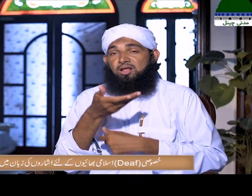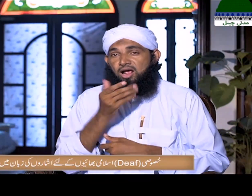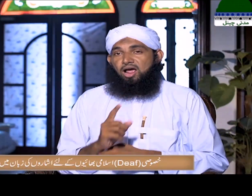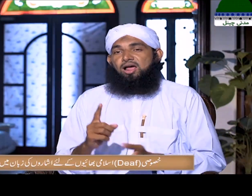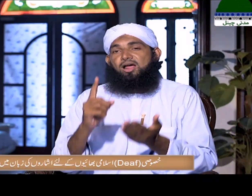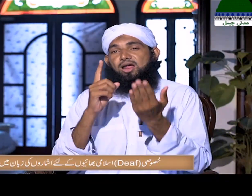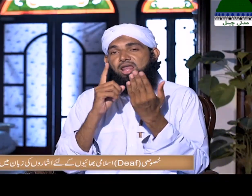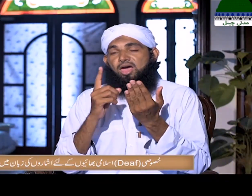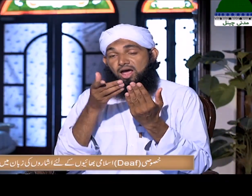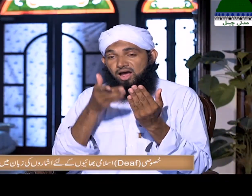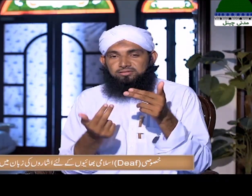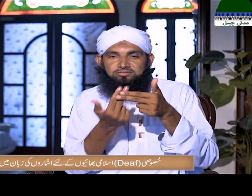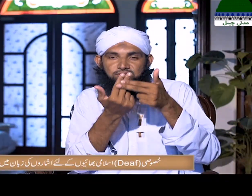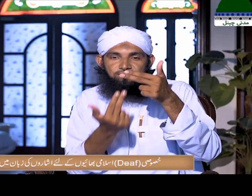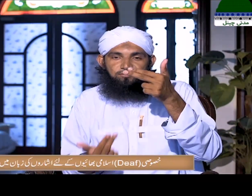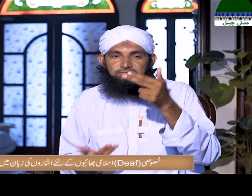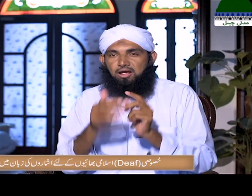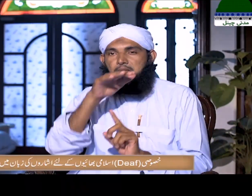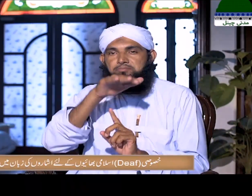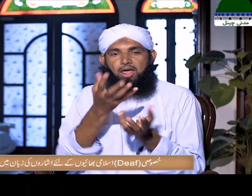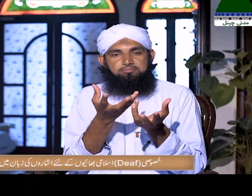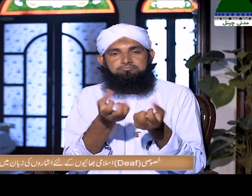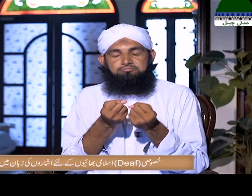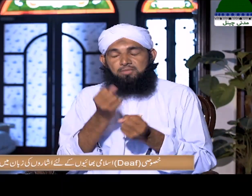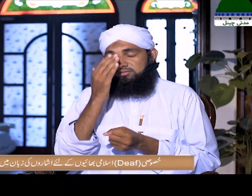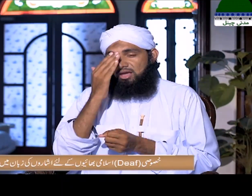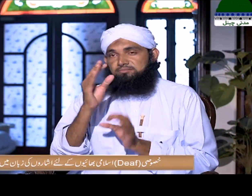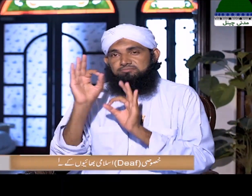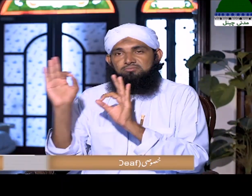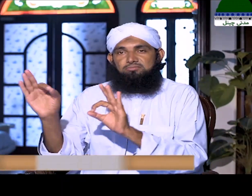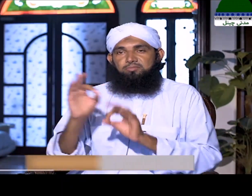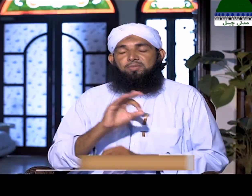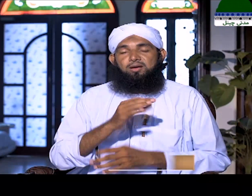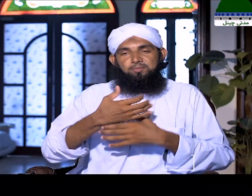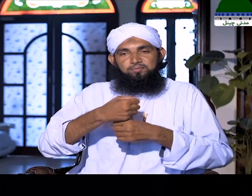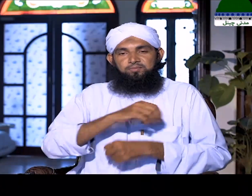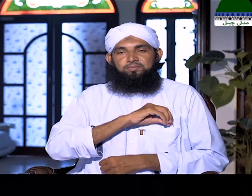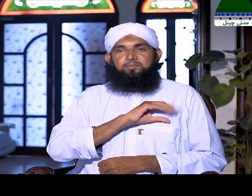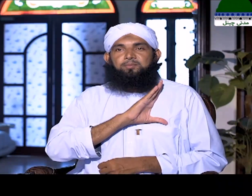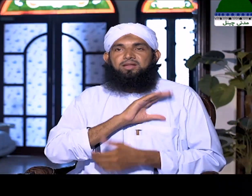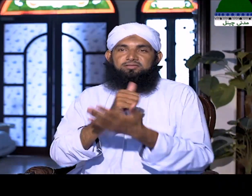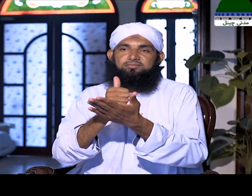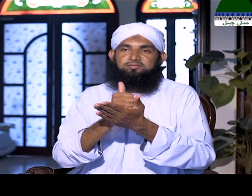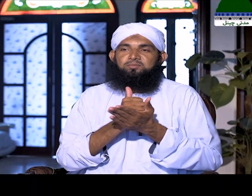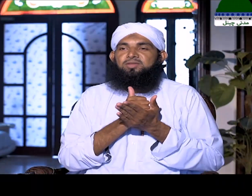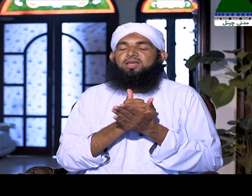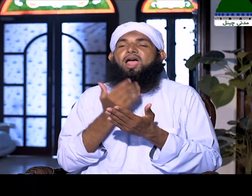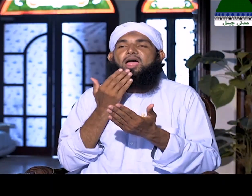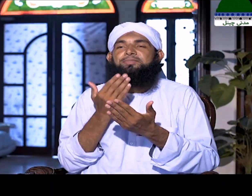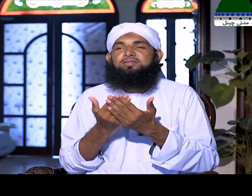ہے۔ اللہ پاک آج کے پروگرام سے حاصل ہونے والے نصیحت بھرے مدنی پھولوں پر ہمیں عمل کی توفیق عطا